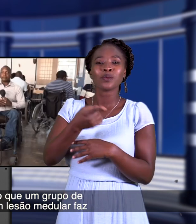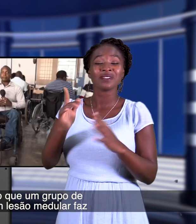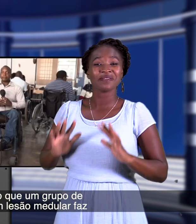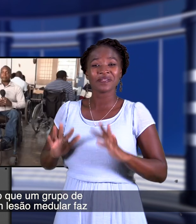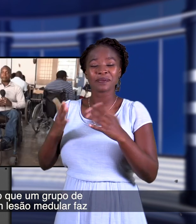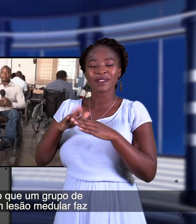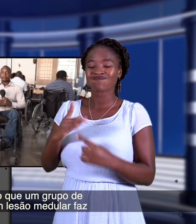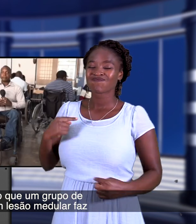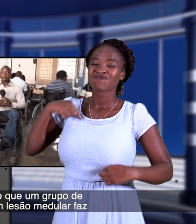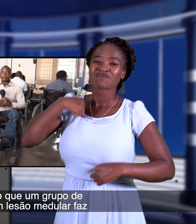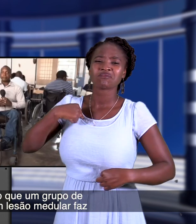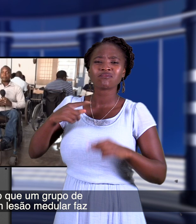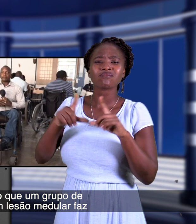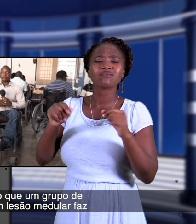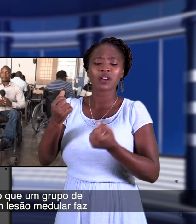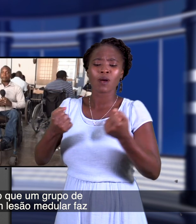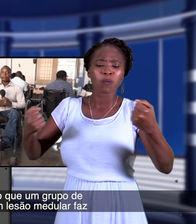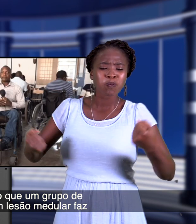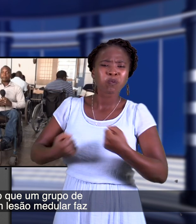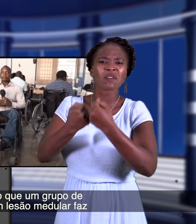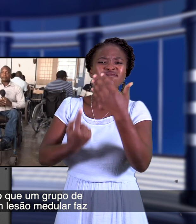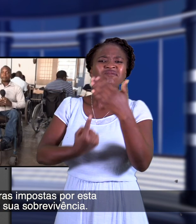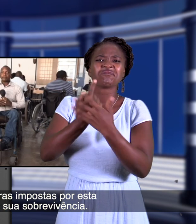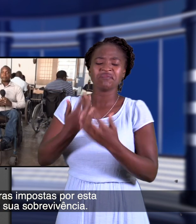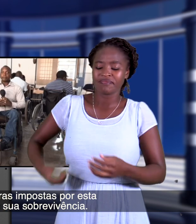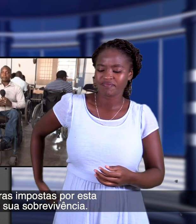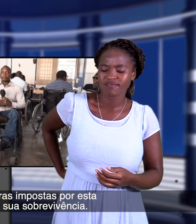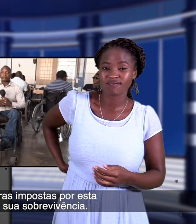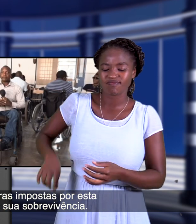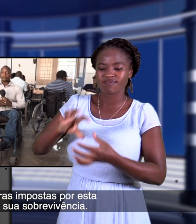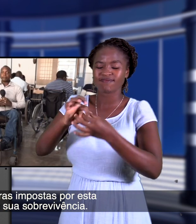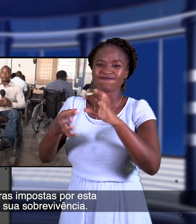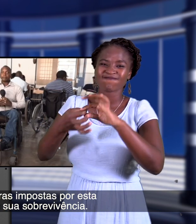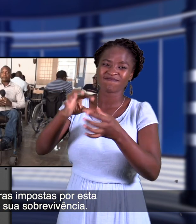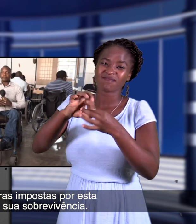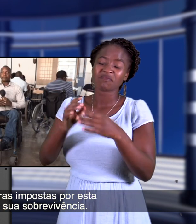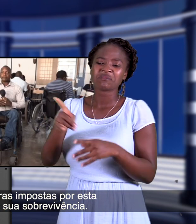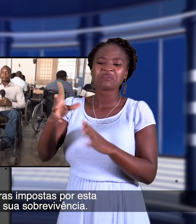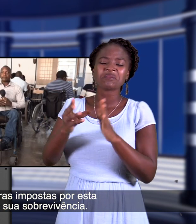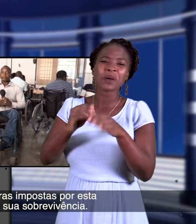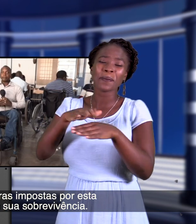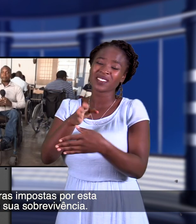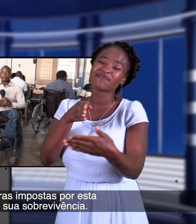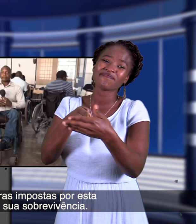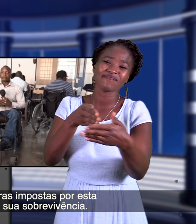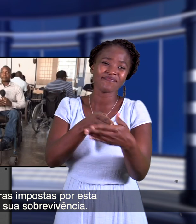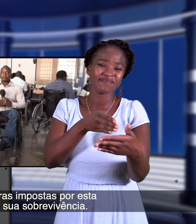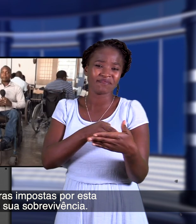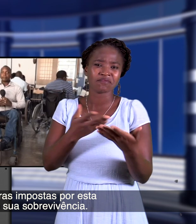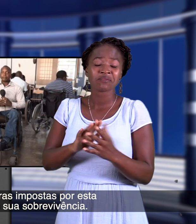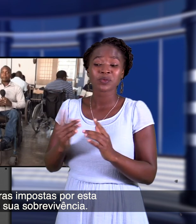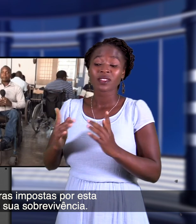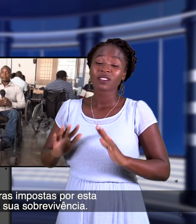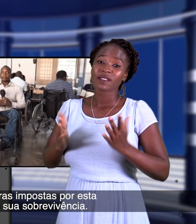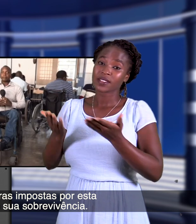grupo de pessoas vivendo com lesão medular faz para ultrapassar barreiras impostas por esta condição